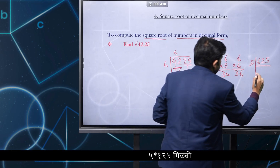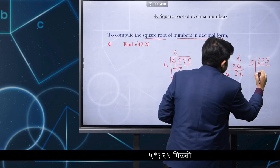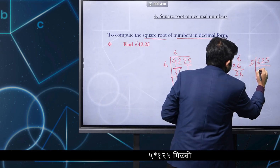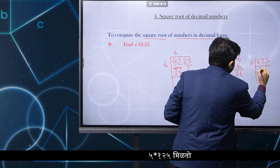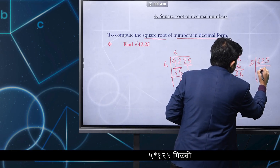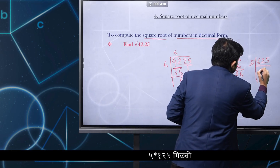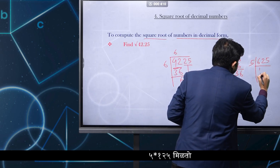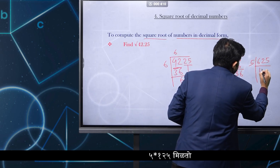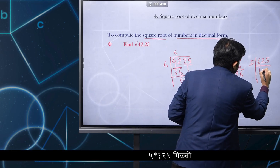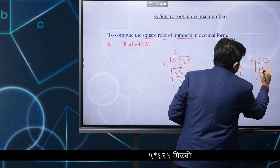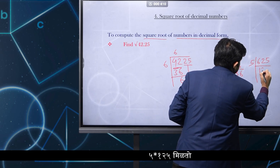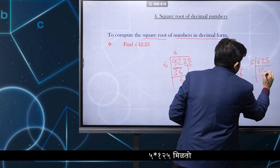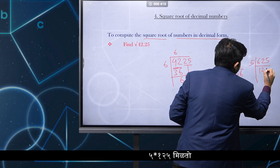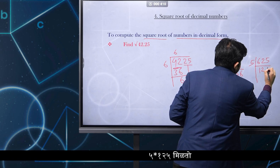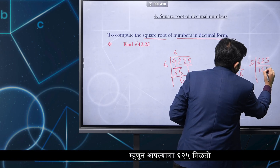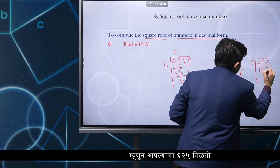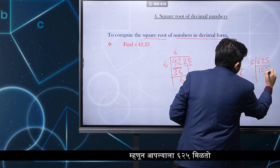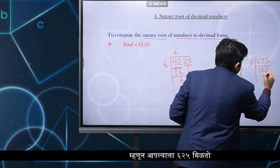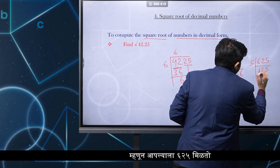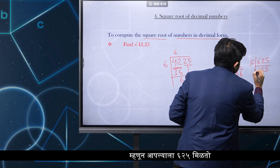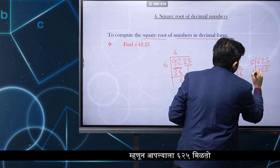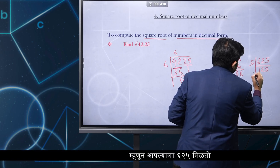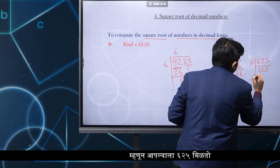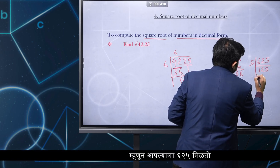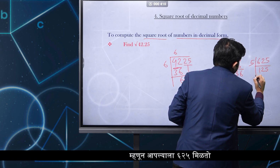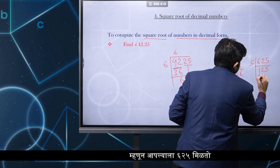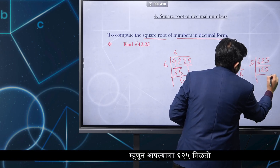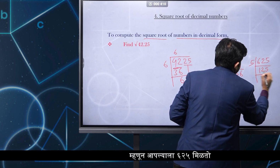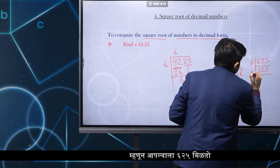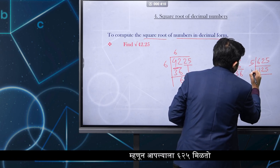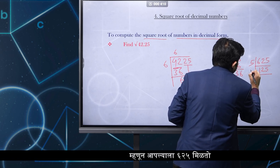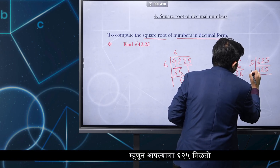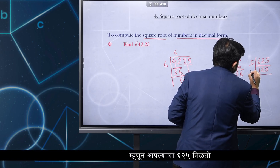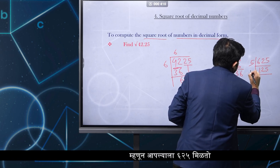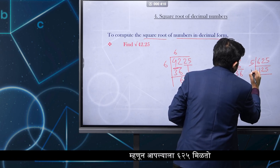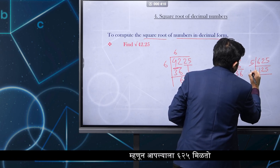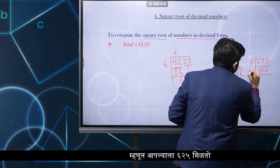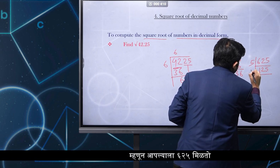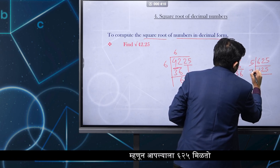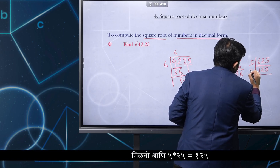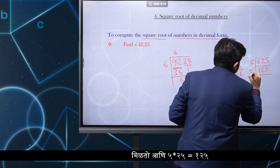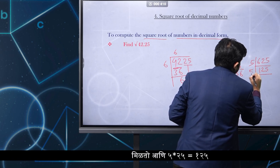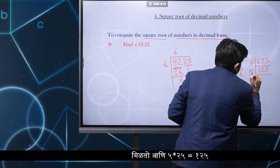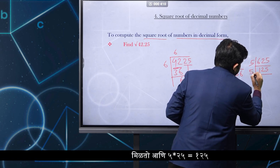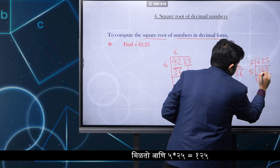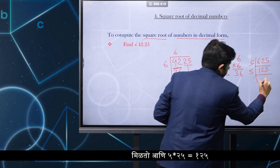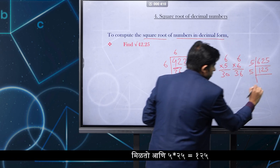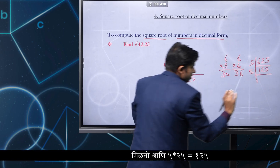5 गुणिले 125 मिळतो. म्हणून आपल्याला 625 मिळतो आणि 5 गुणिले